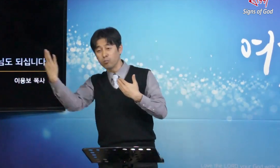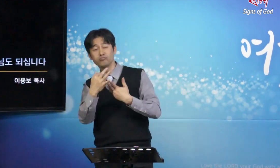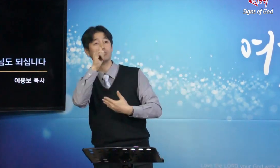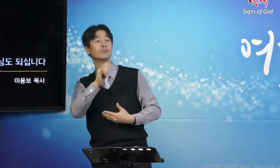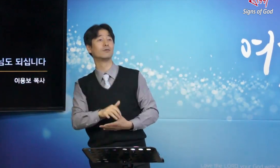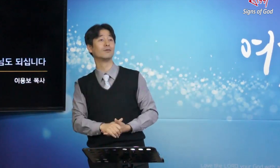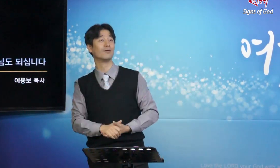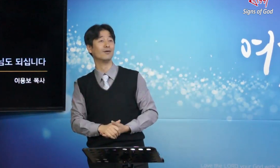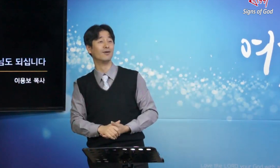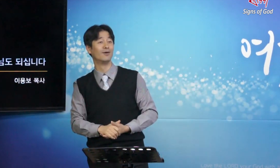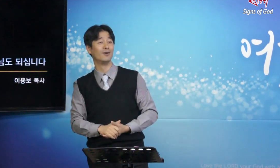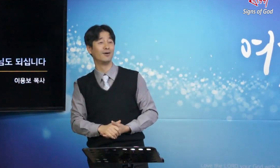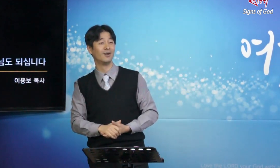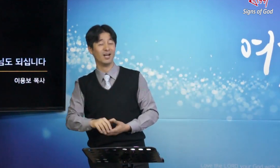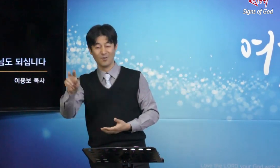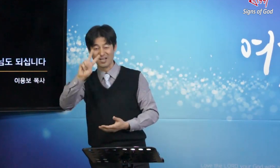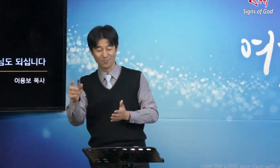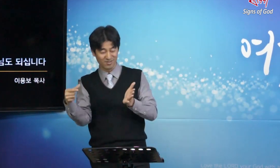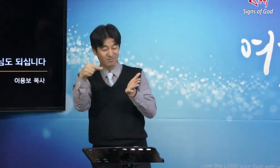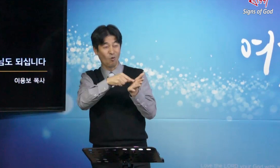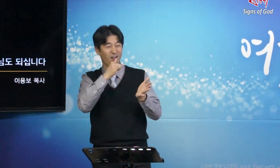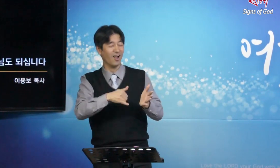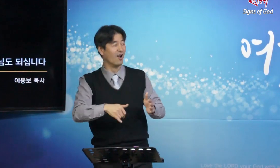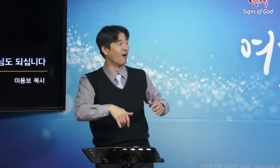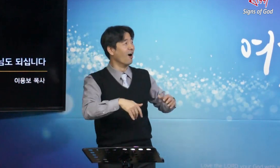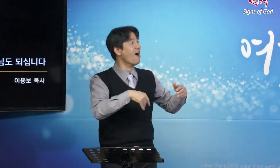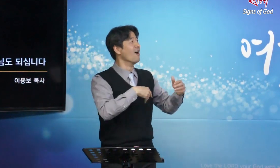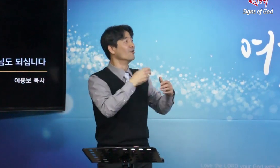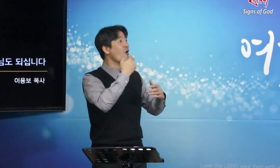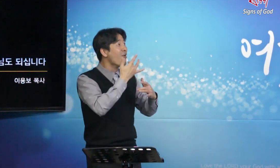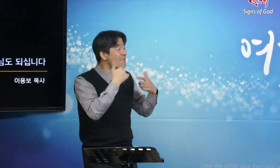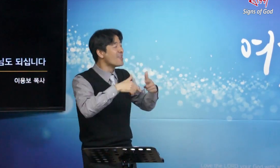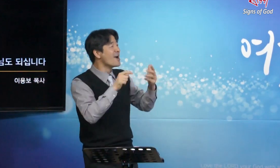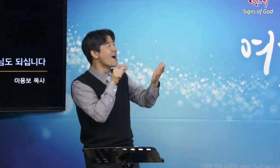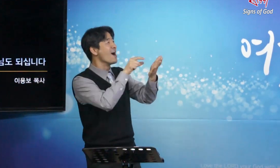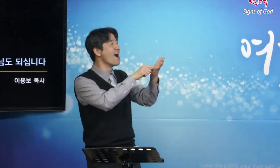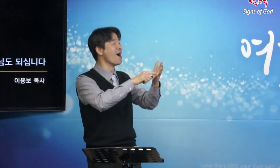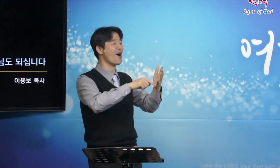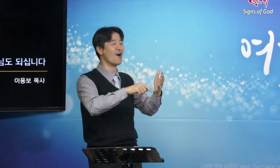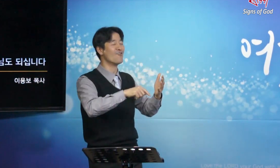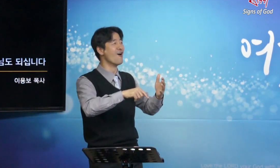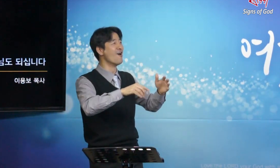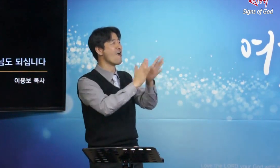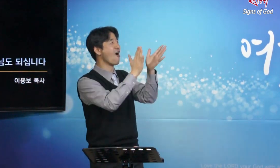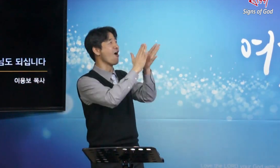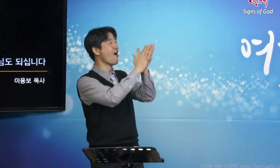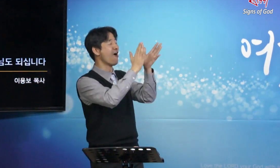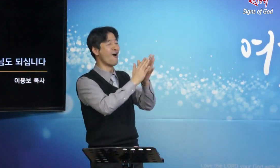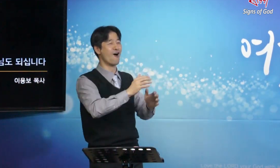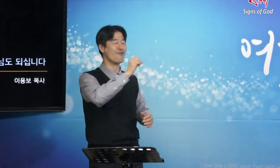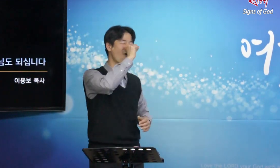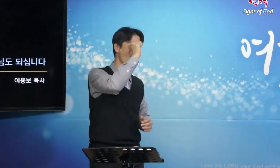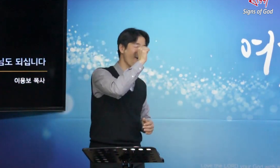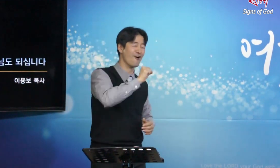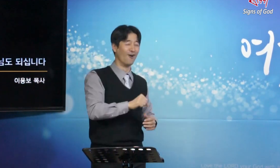분도 우리 사이언스 오브 갓의 그 찬양을 볼 수 있고 베트남에 계신 분도 찬양을